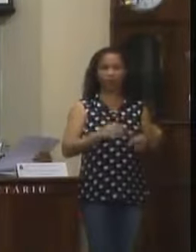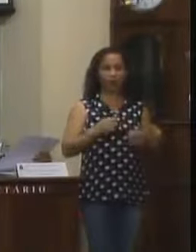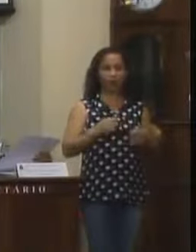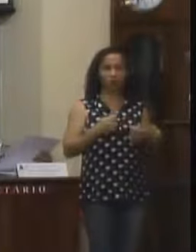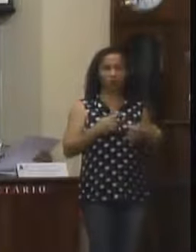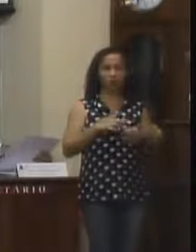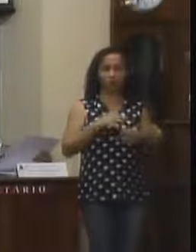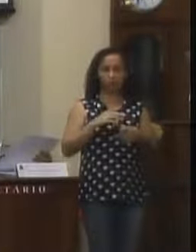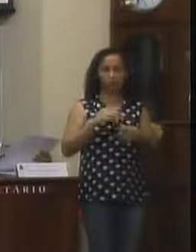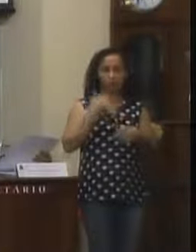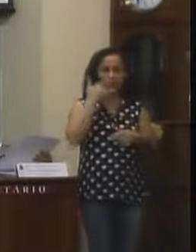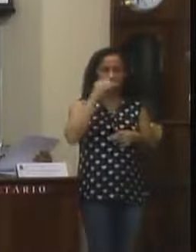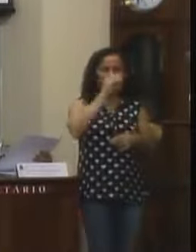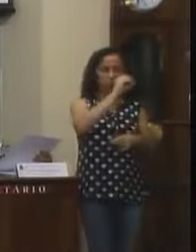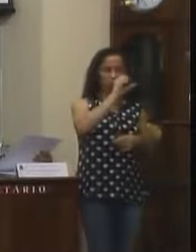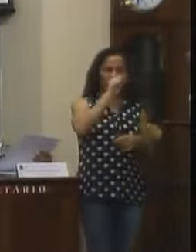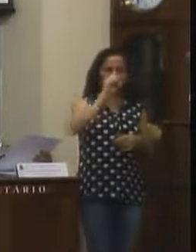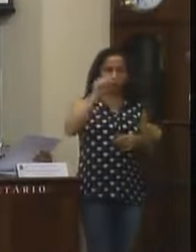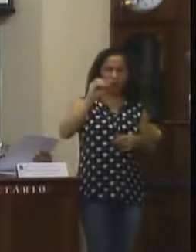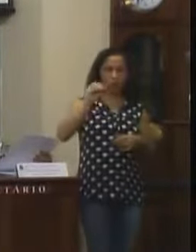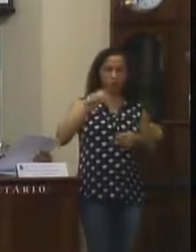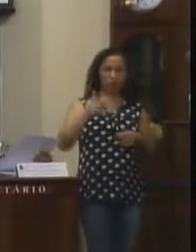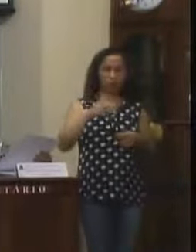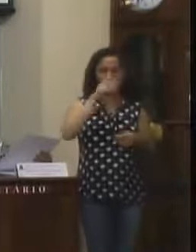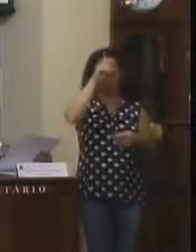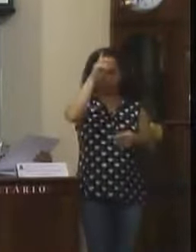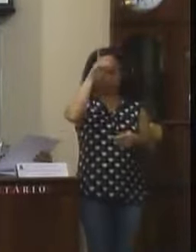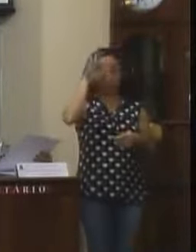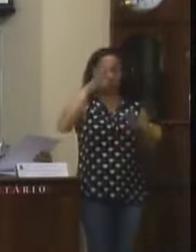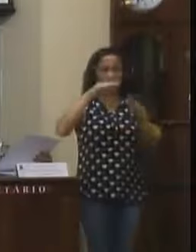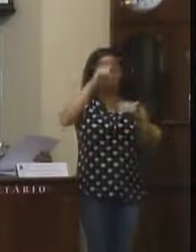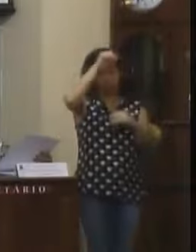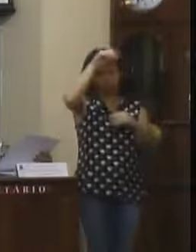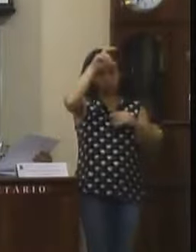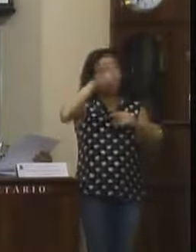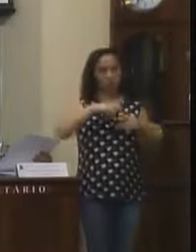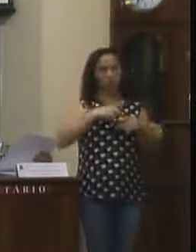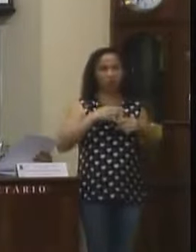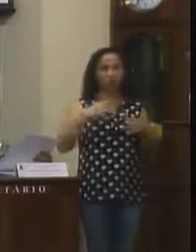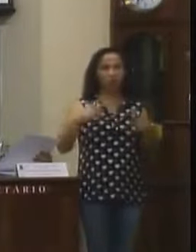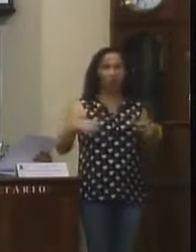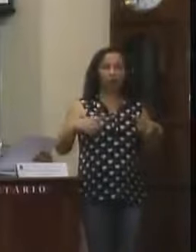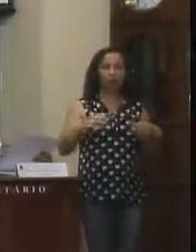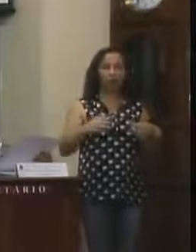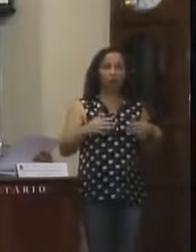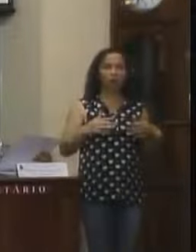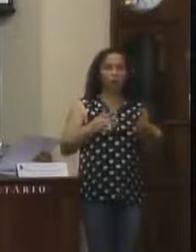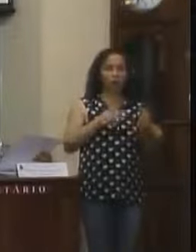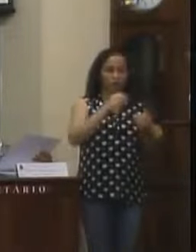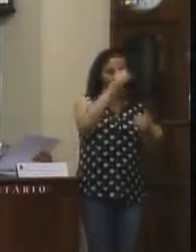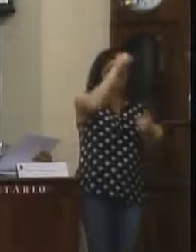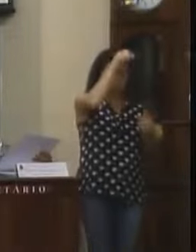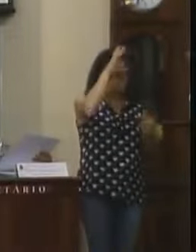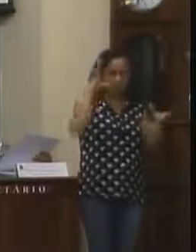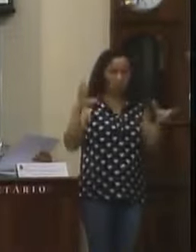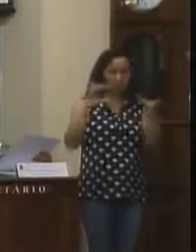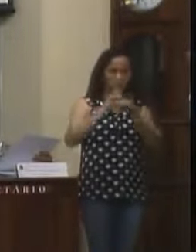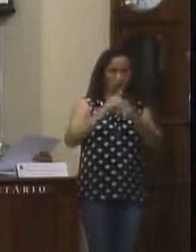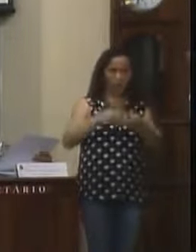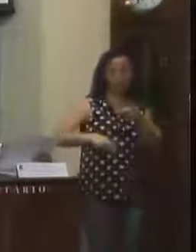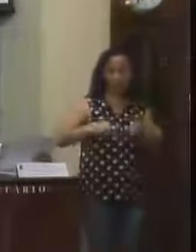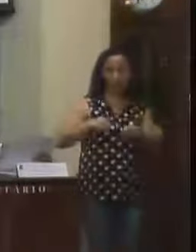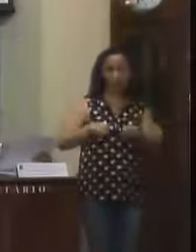proporcionar meios de instituir uma gestão democrática inclusiva, construindo um canal legítimo de comunicação entre o governo e o cidadão, garantindo a transparência dos